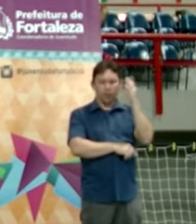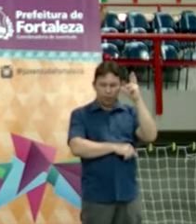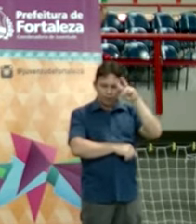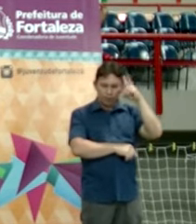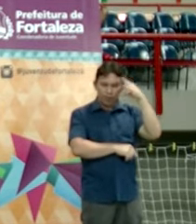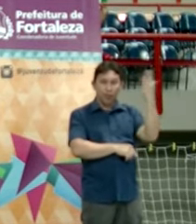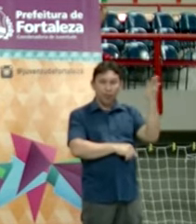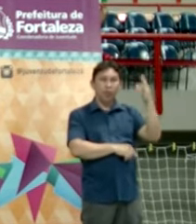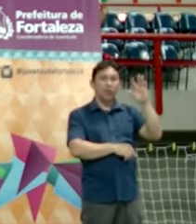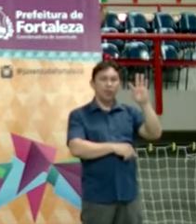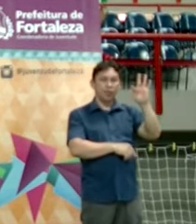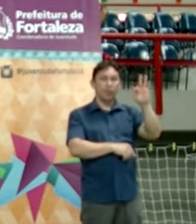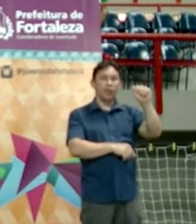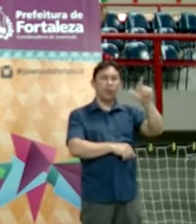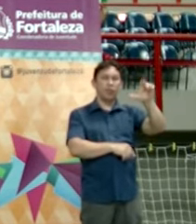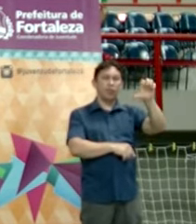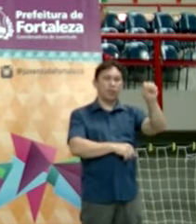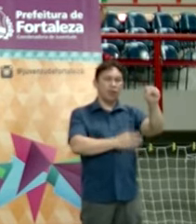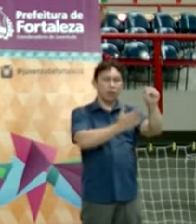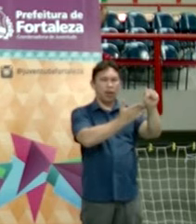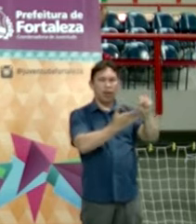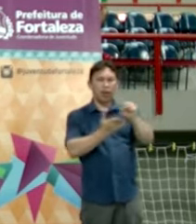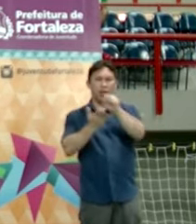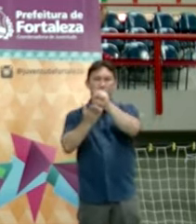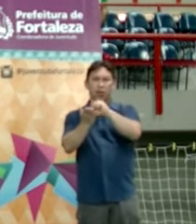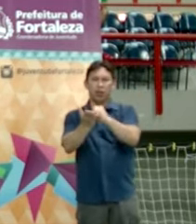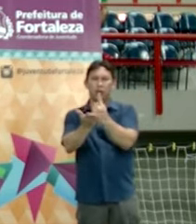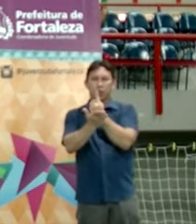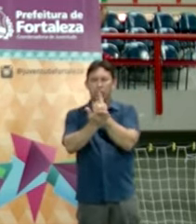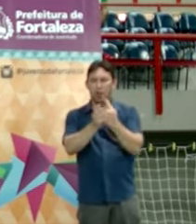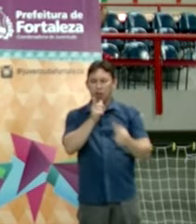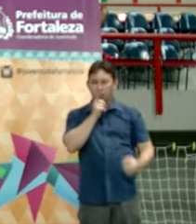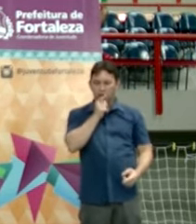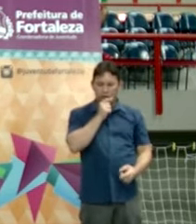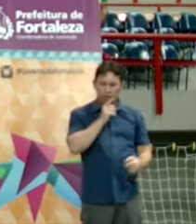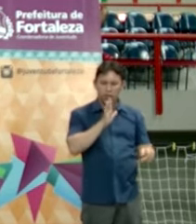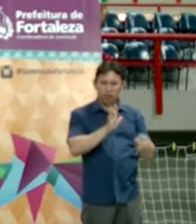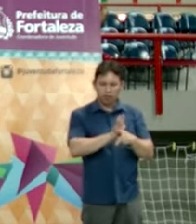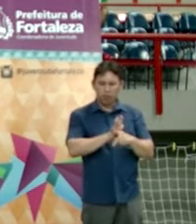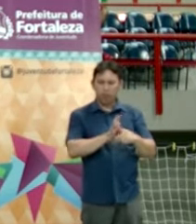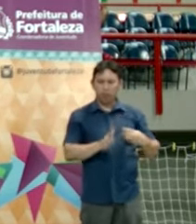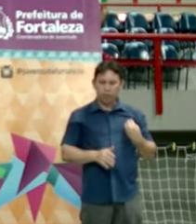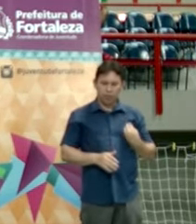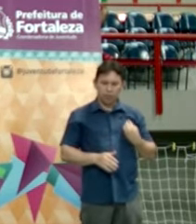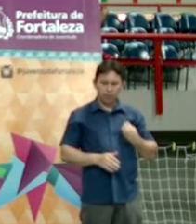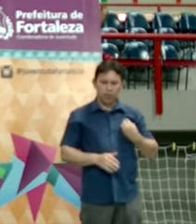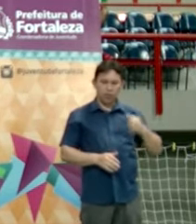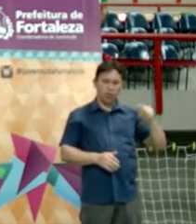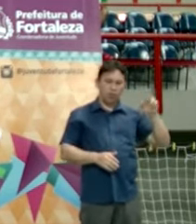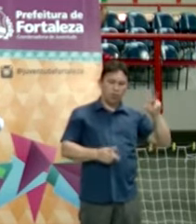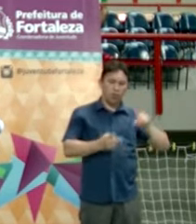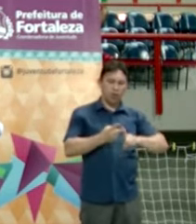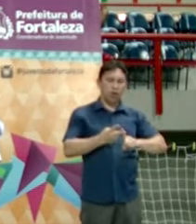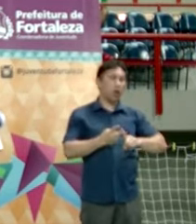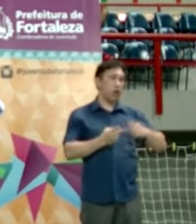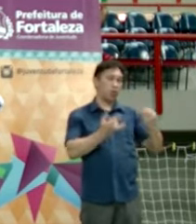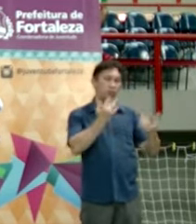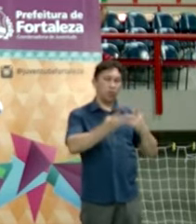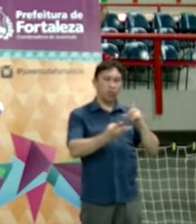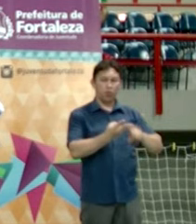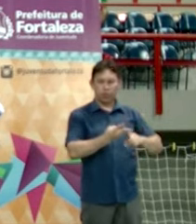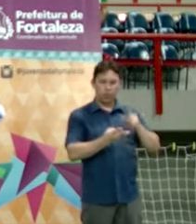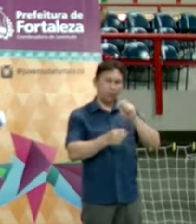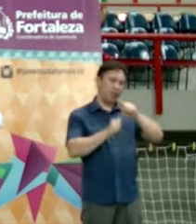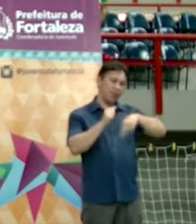ó, Tales de Mileto, água. Anaximenes, ar. Heráclito, fogo.